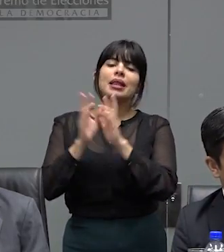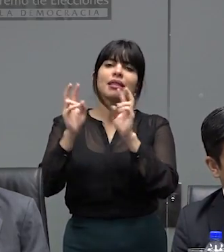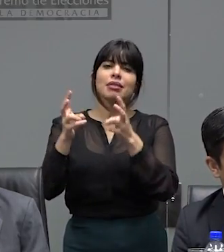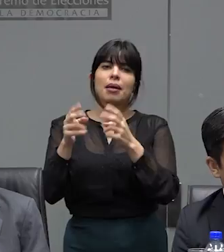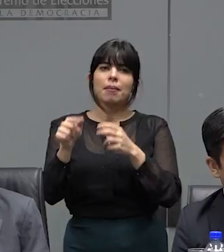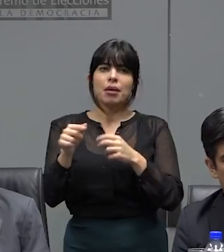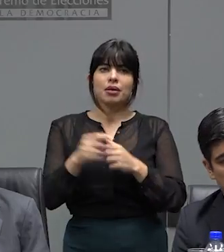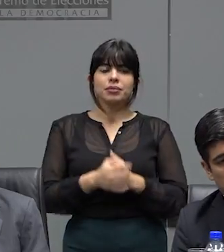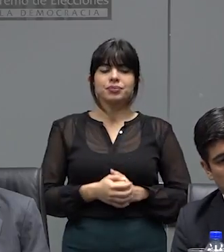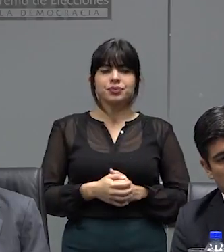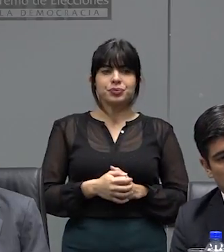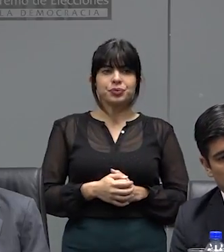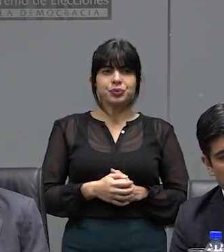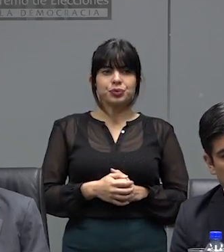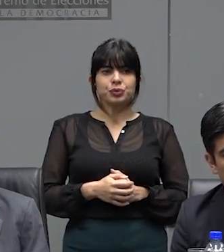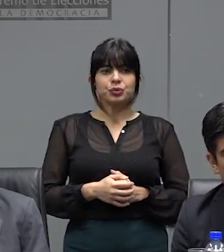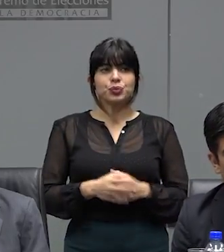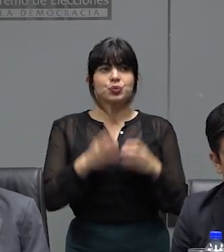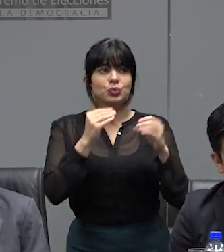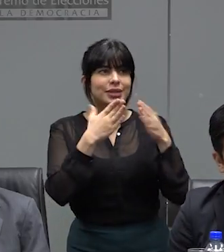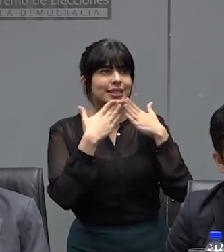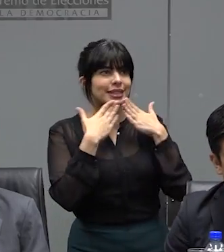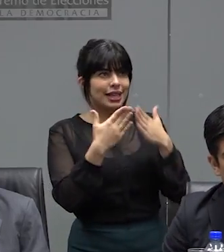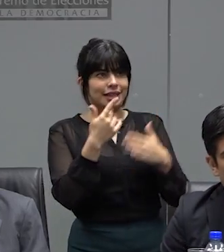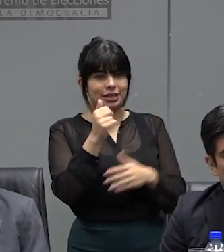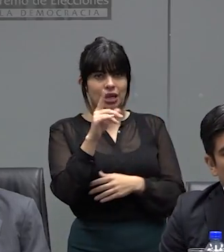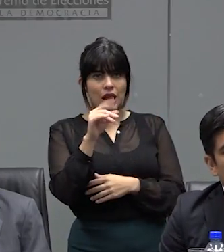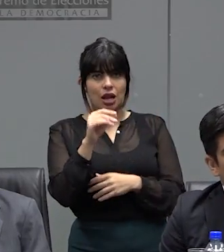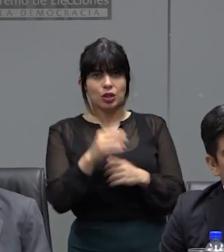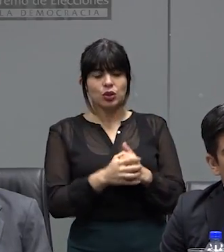materia de legislación? Muchas gracias, don Gerardo.